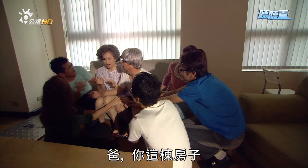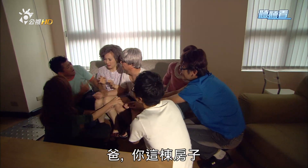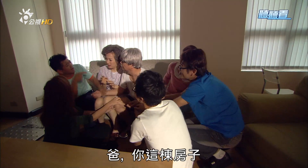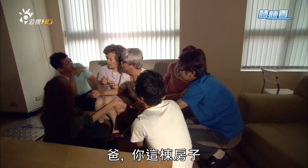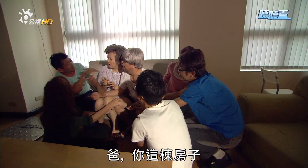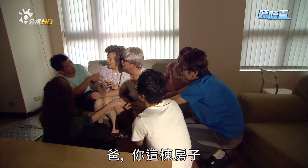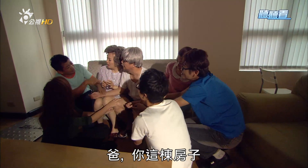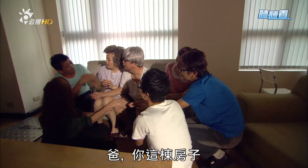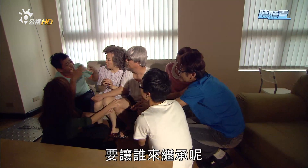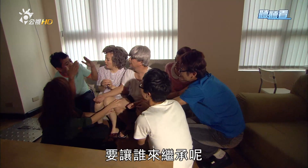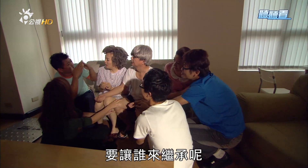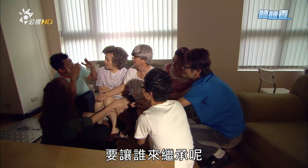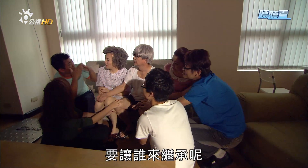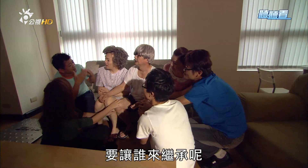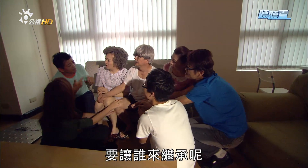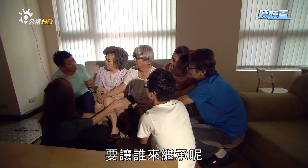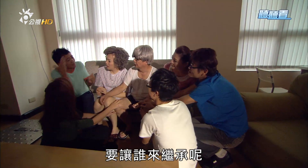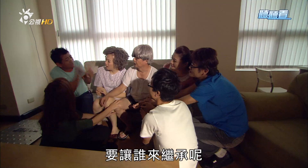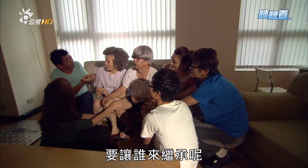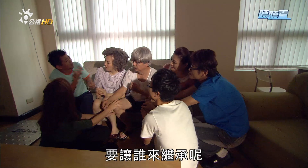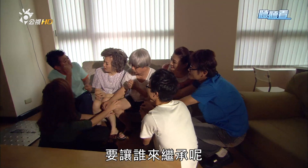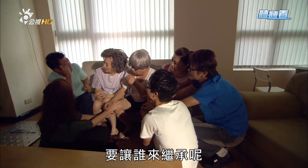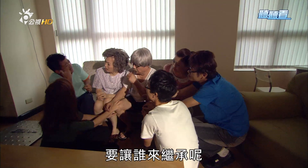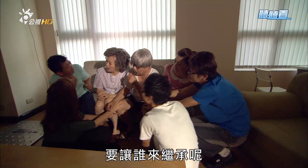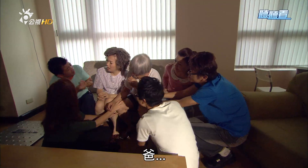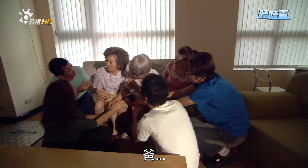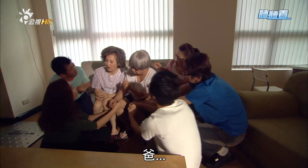爸，你这栋房子要让谁来继承呢？